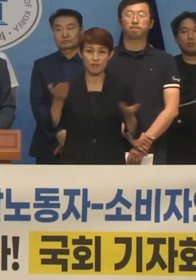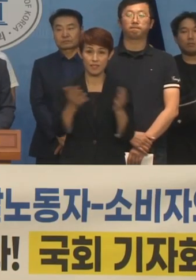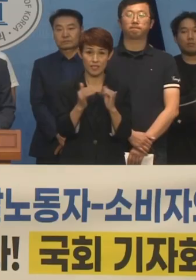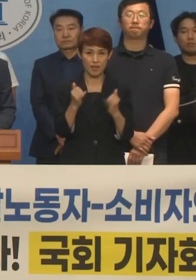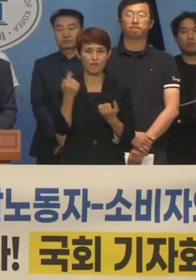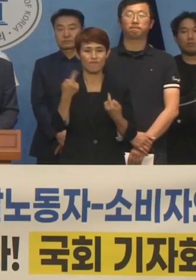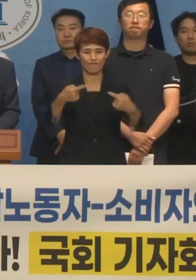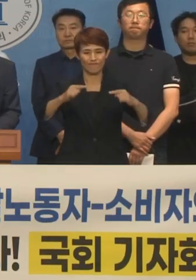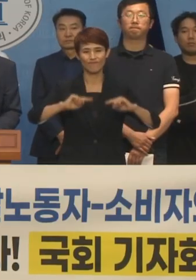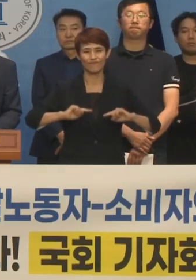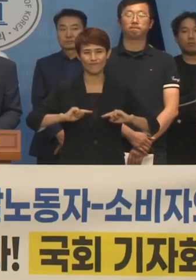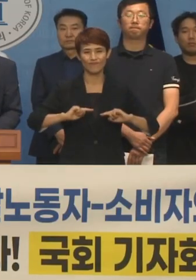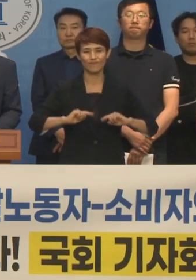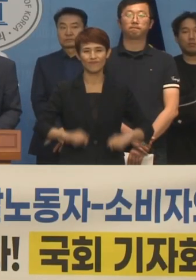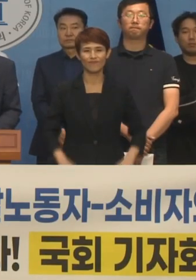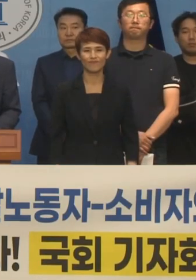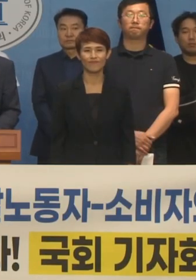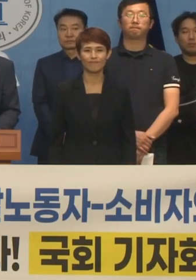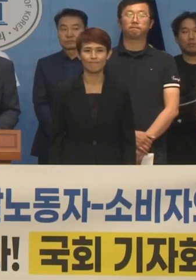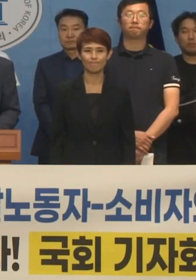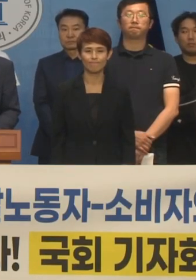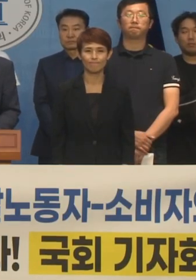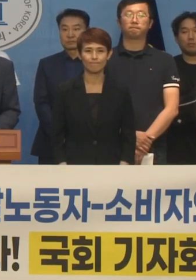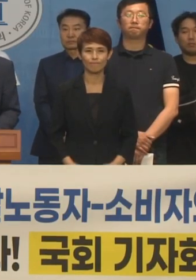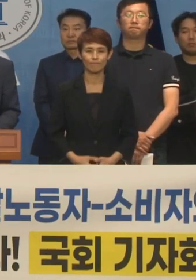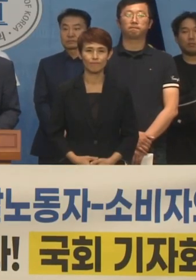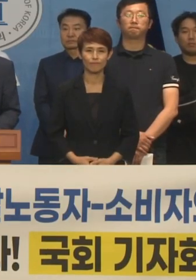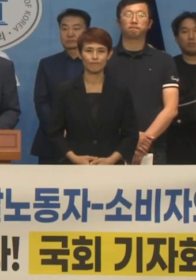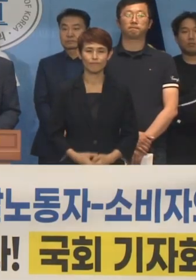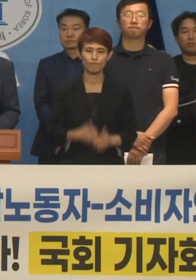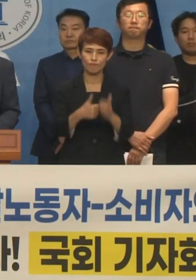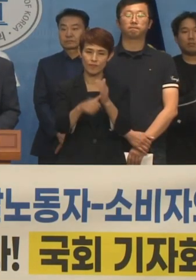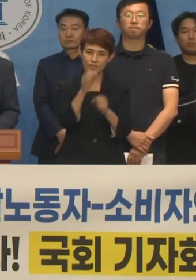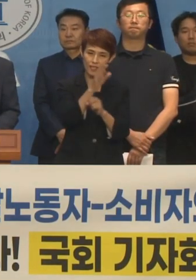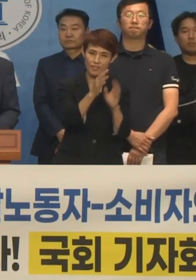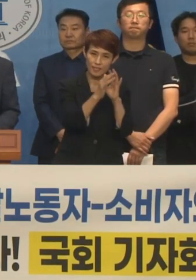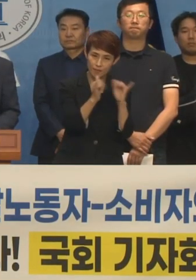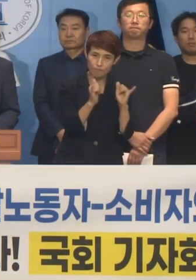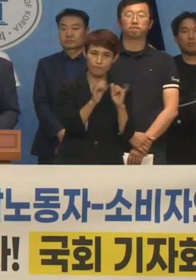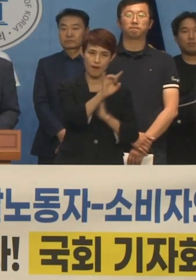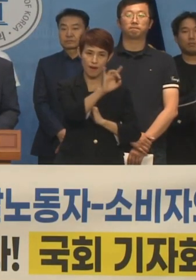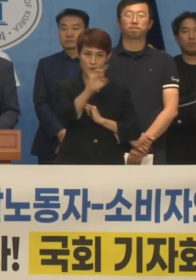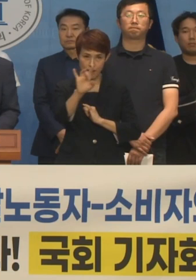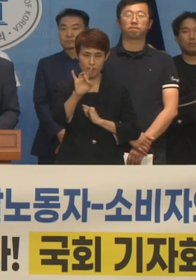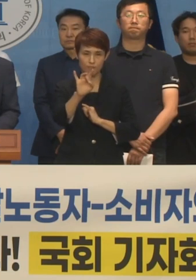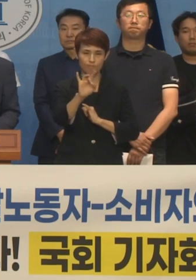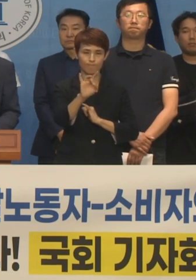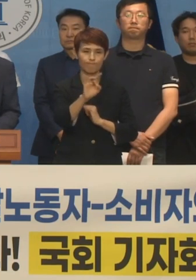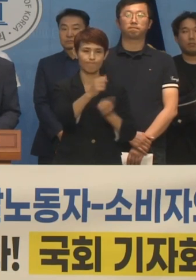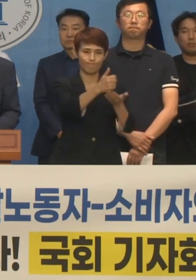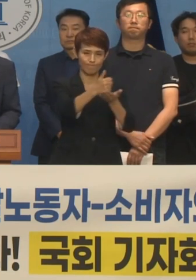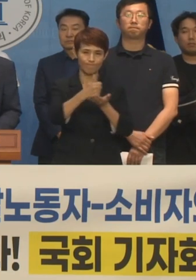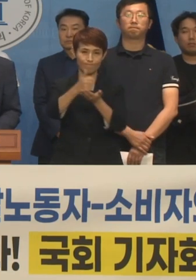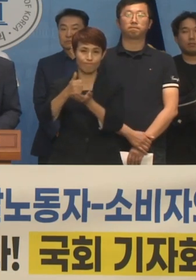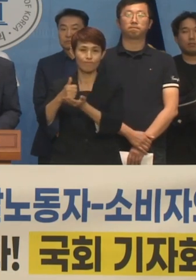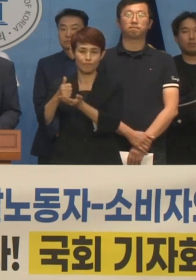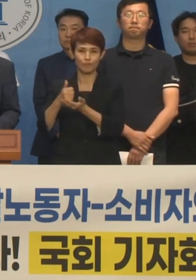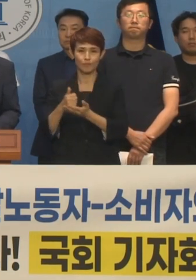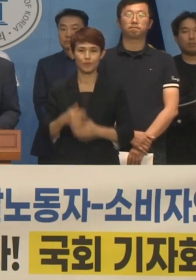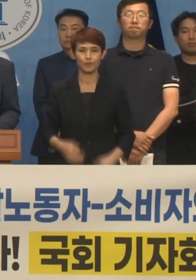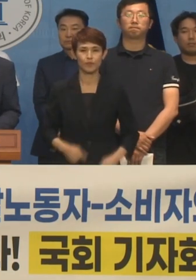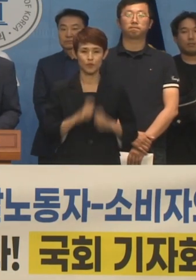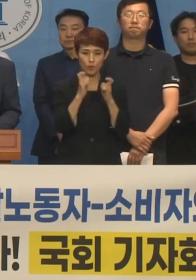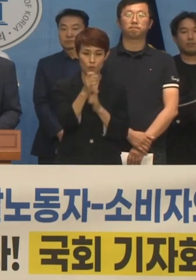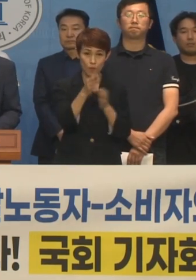노동자분들도 함께하고 계십니다. 소비자 각 분야 당사자분들을 직접 모셨습니다.